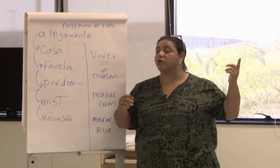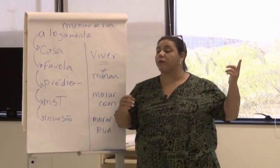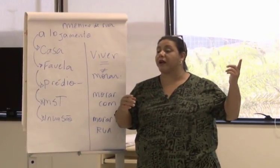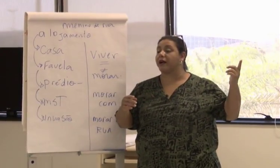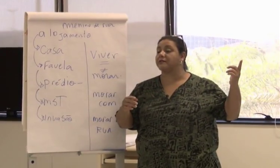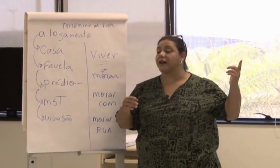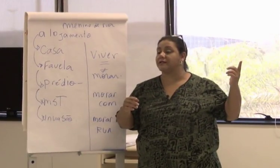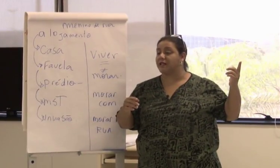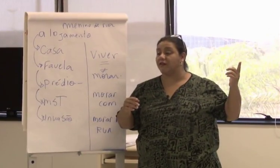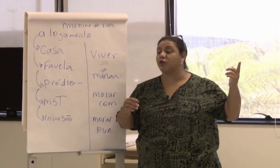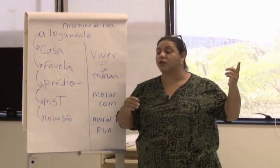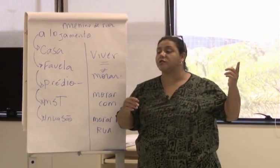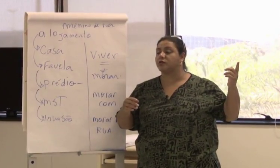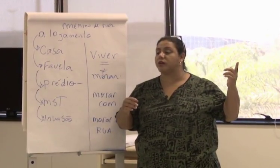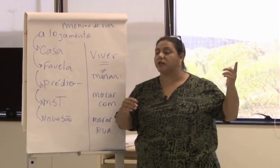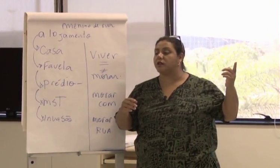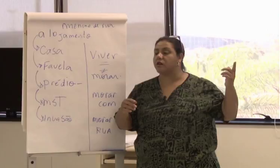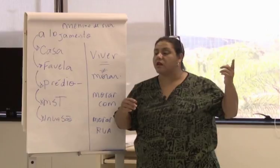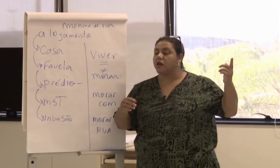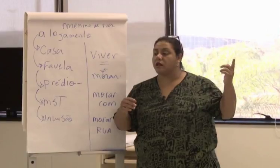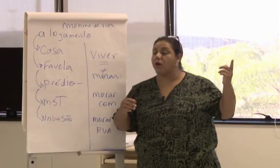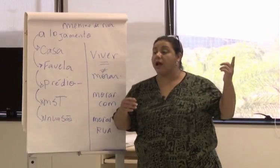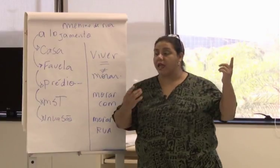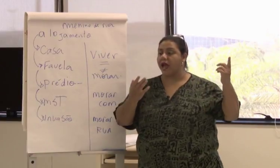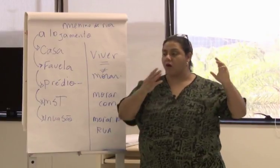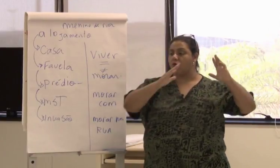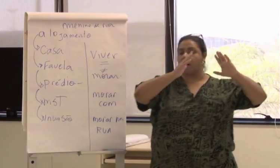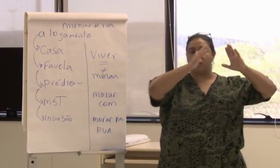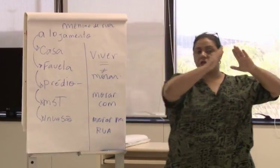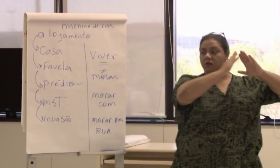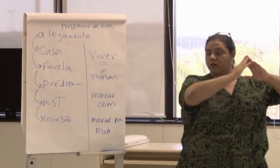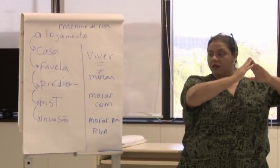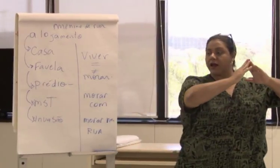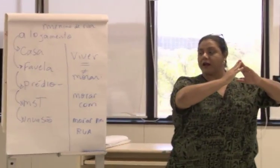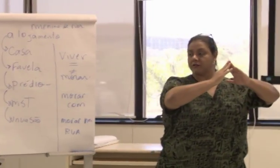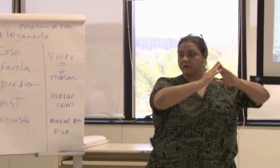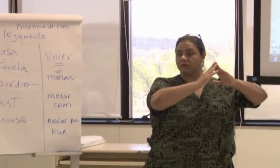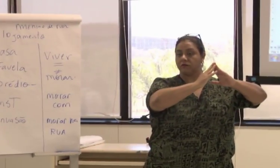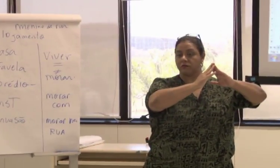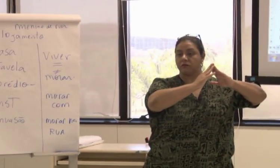para casa, a casa estava toda destruída. Então, aí era uma casa.